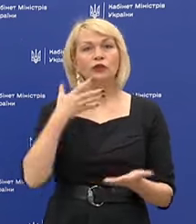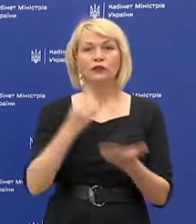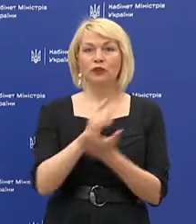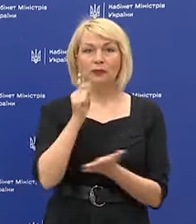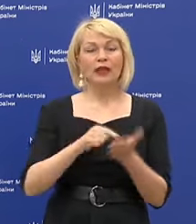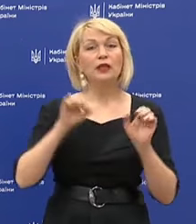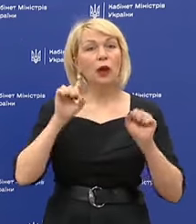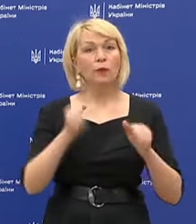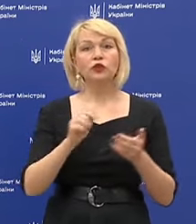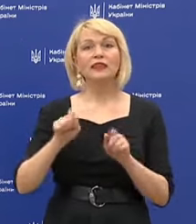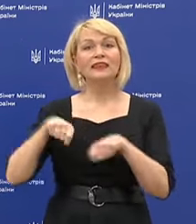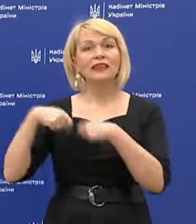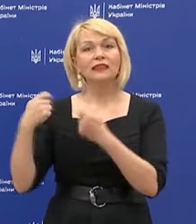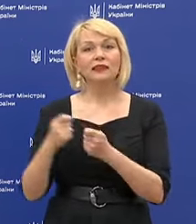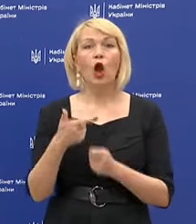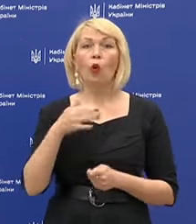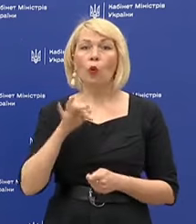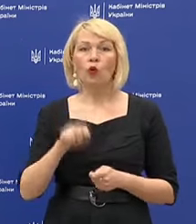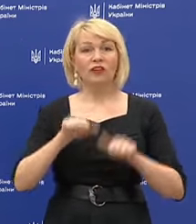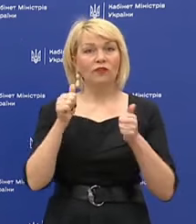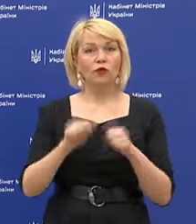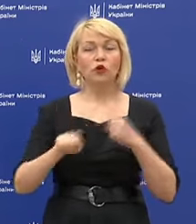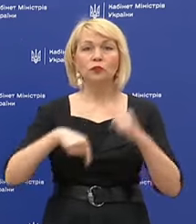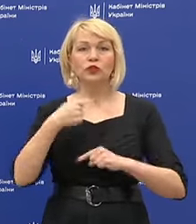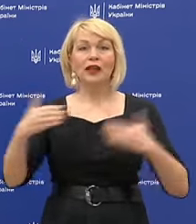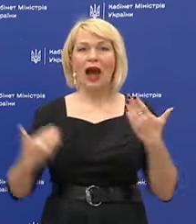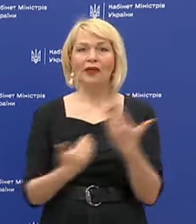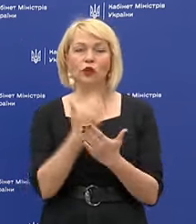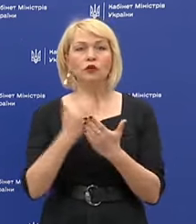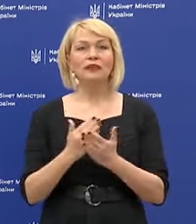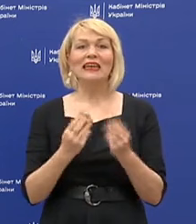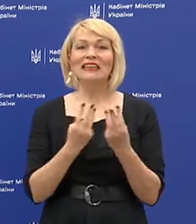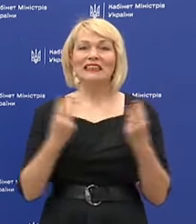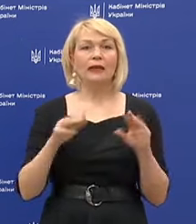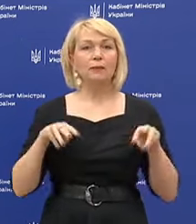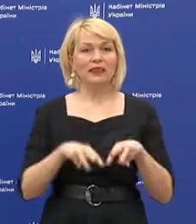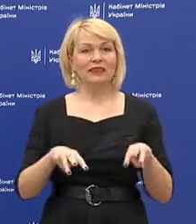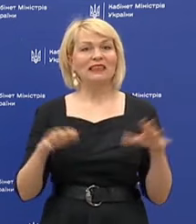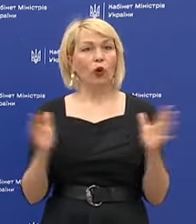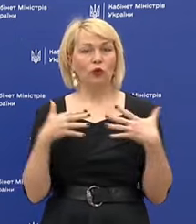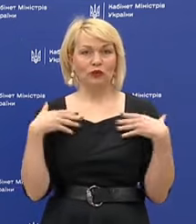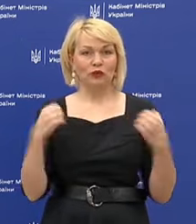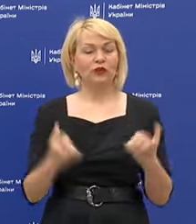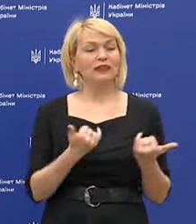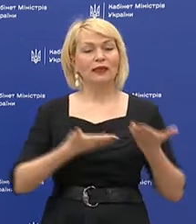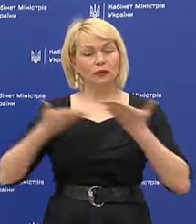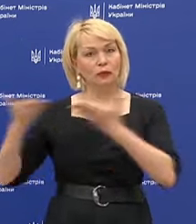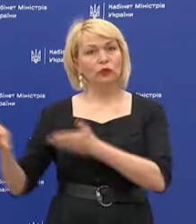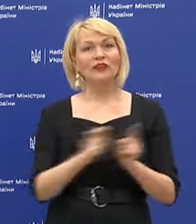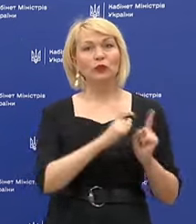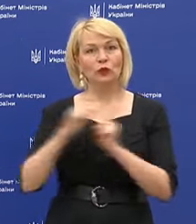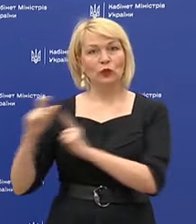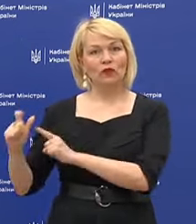запитання ви можете надсилати на Google форму через анонс на сайті Міністерства охорони здоров'я. А зараз, Максим Володимирович, прошу вас до слова.